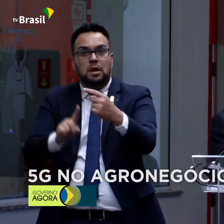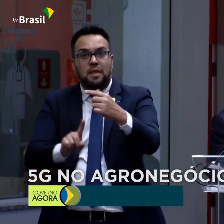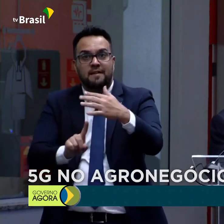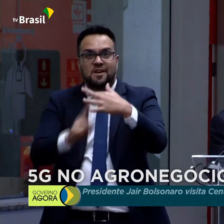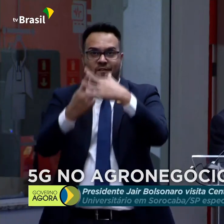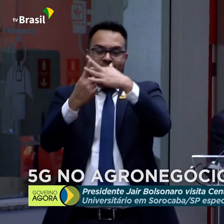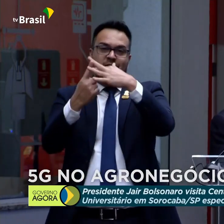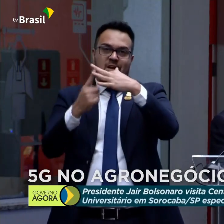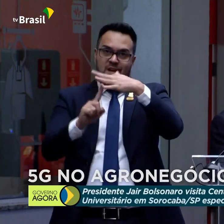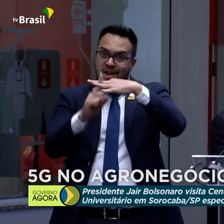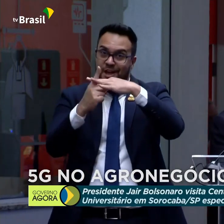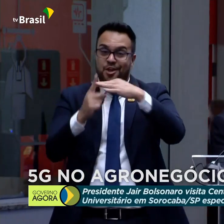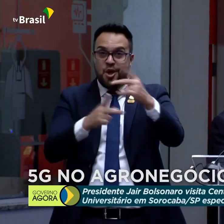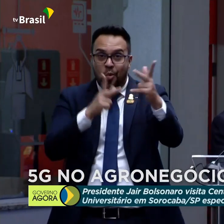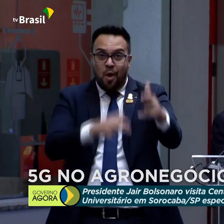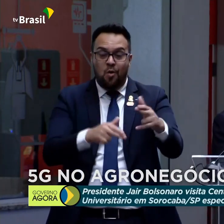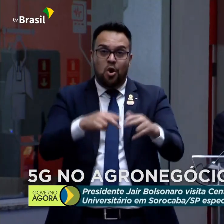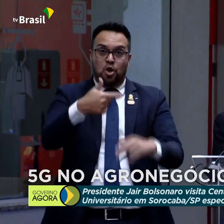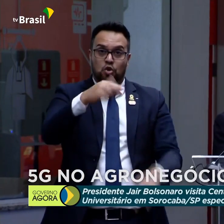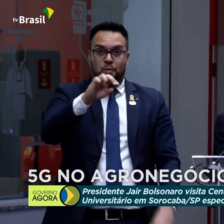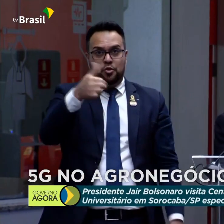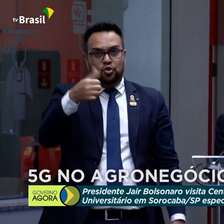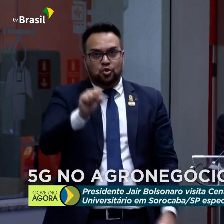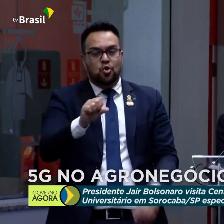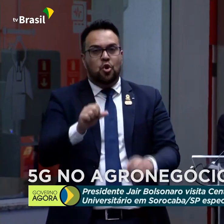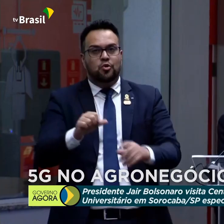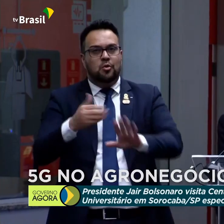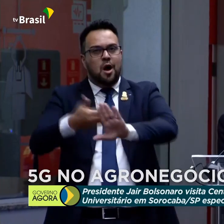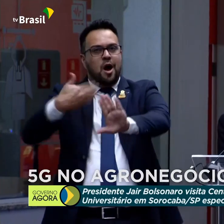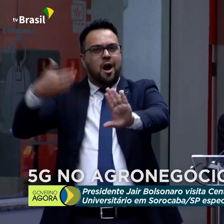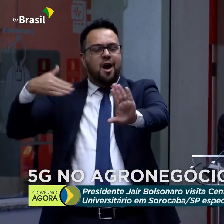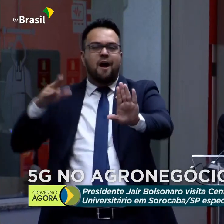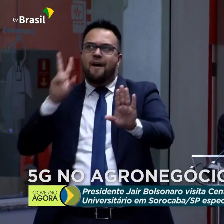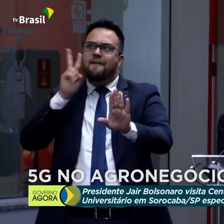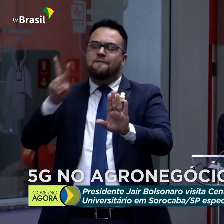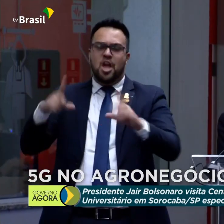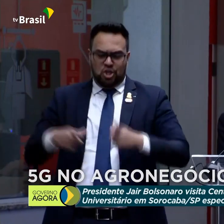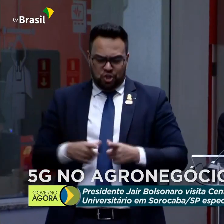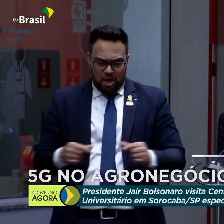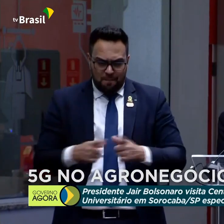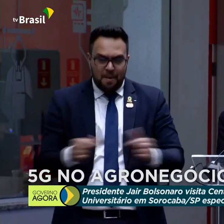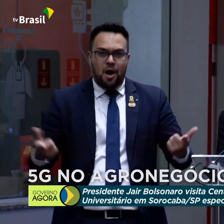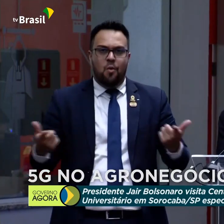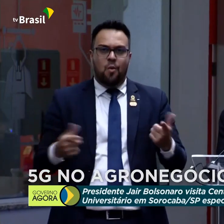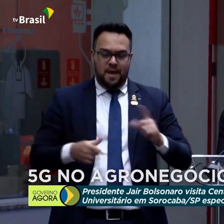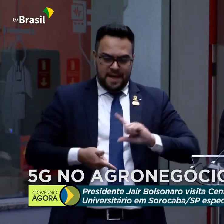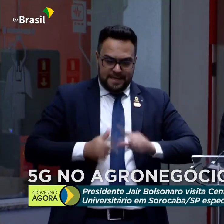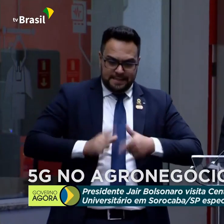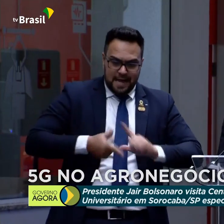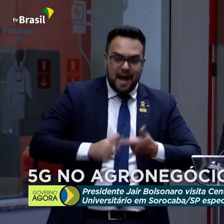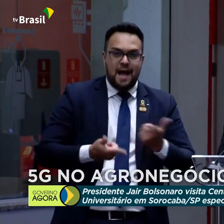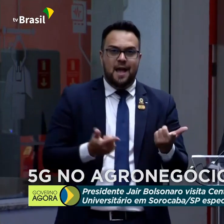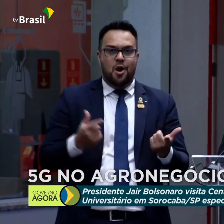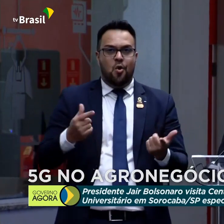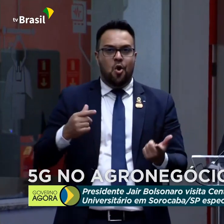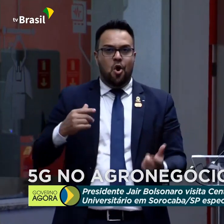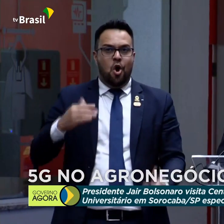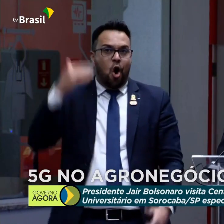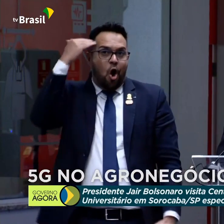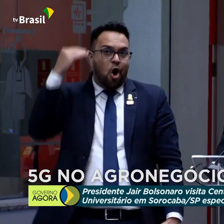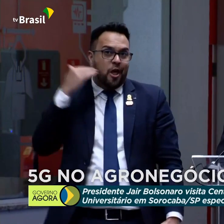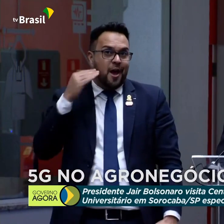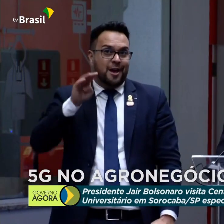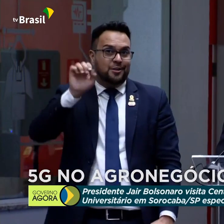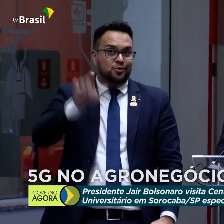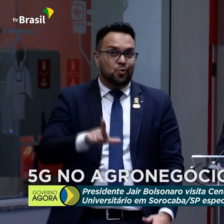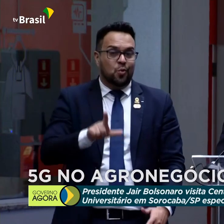lá em 2018, veja o Japão, veja Israel, veja a Coreia do Sul, veja o que eles não têm,